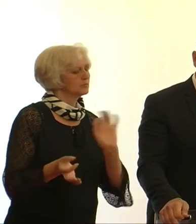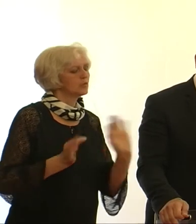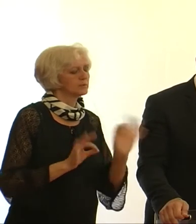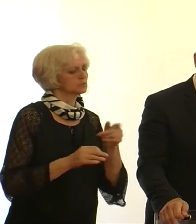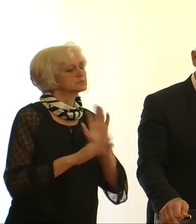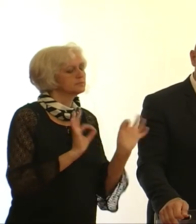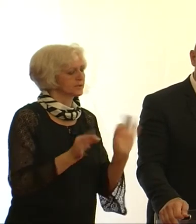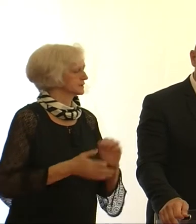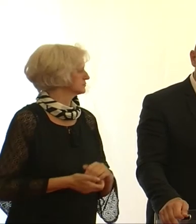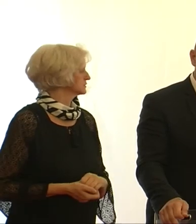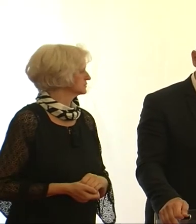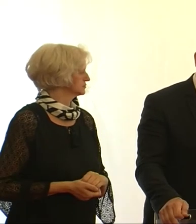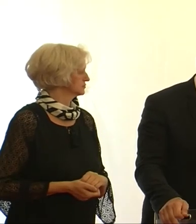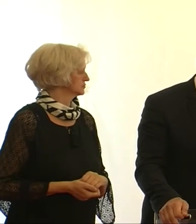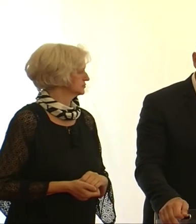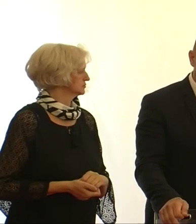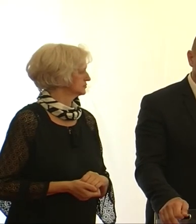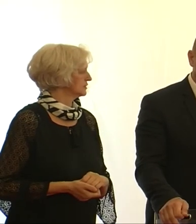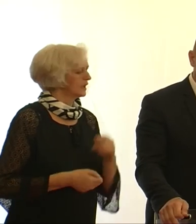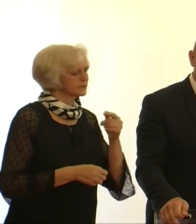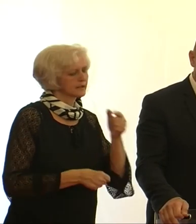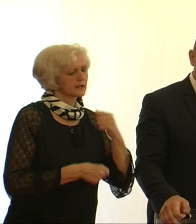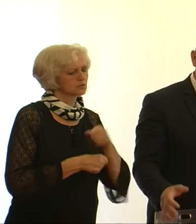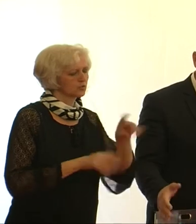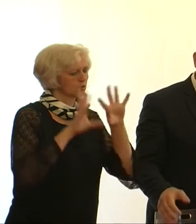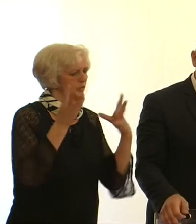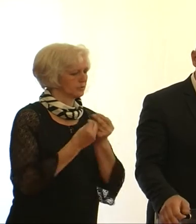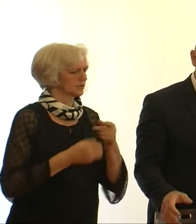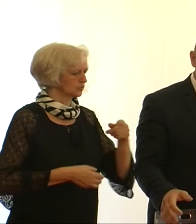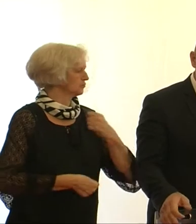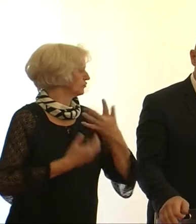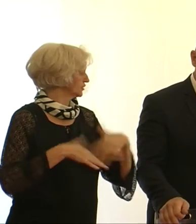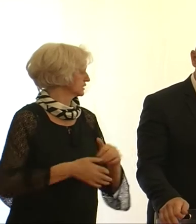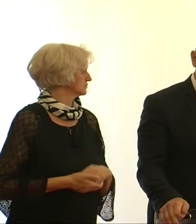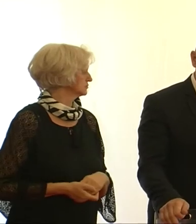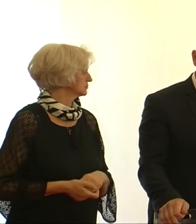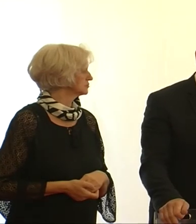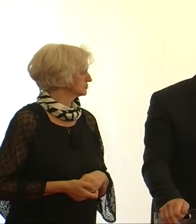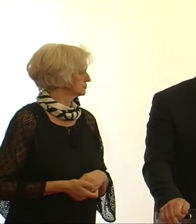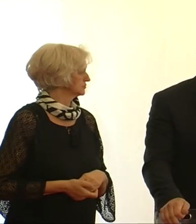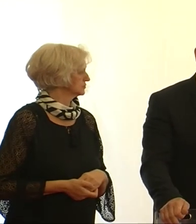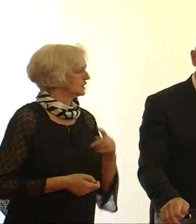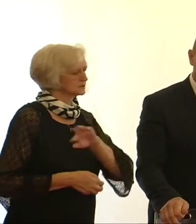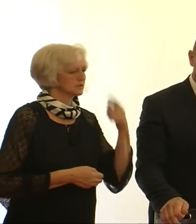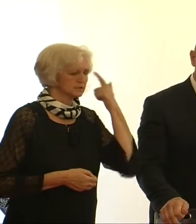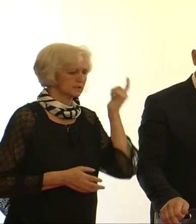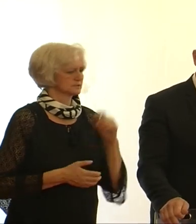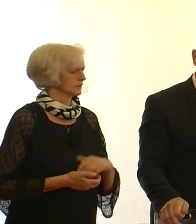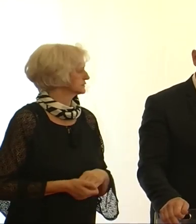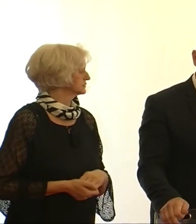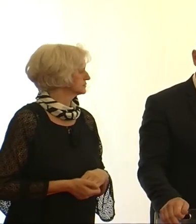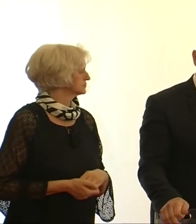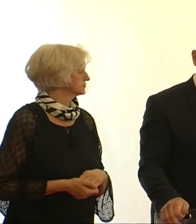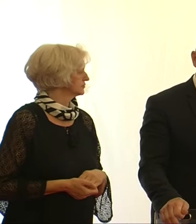radi kompletan koridor 5C, da radi kompletnu rutu prema Tuzli. Reću vam jednu informaciju koju možda ne znate. Sa lijeve i desne strane koridora